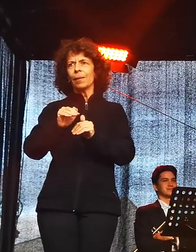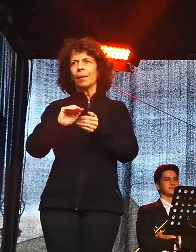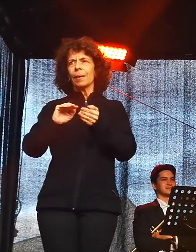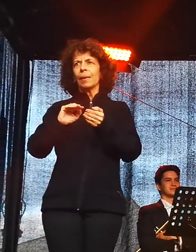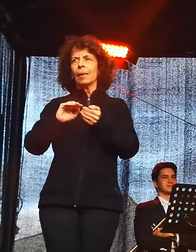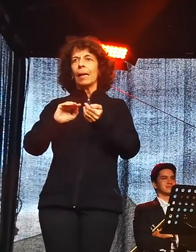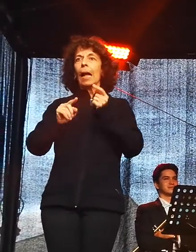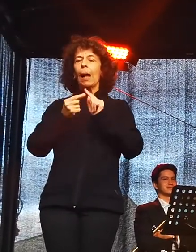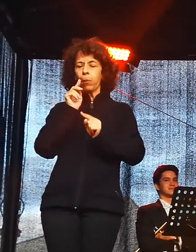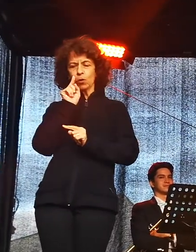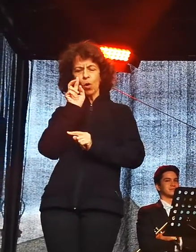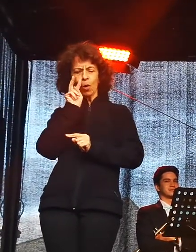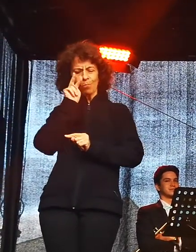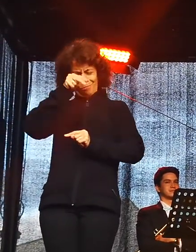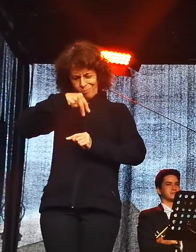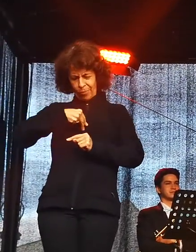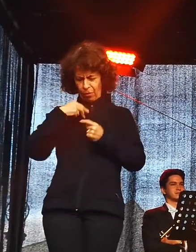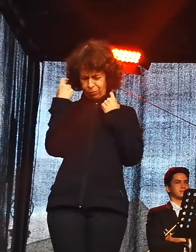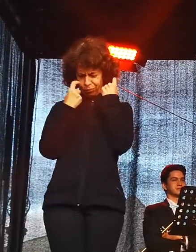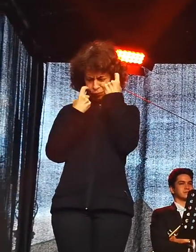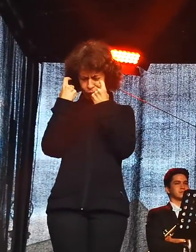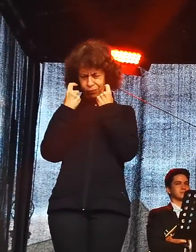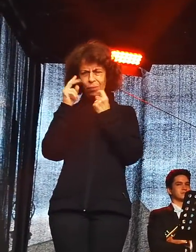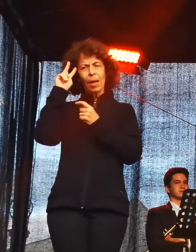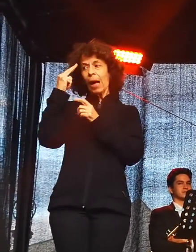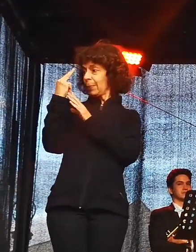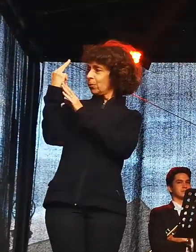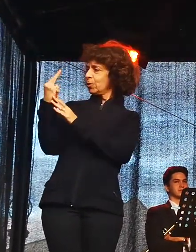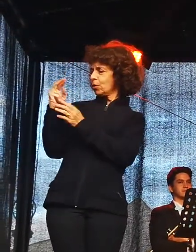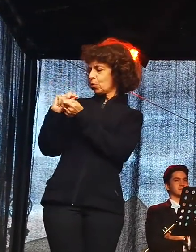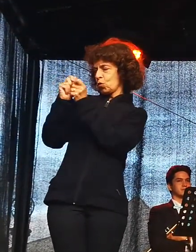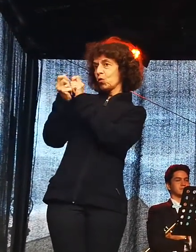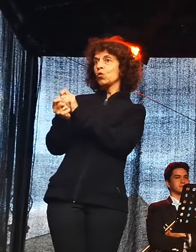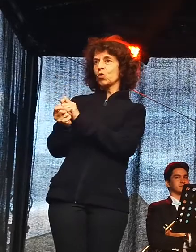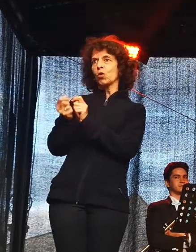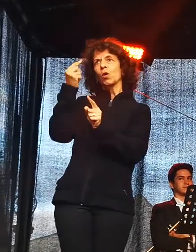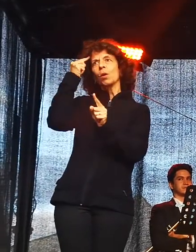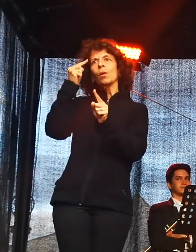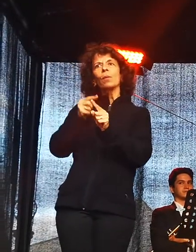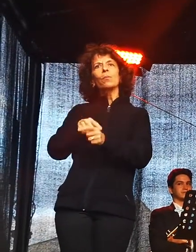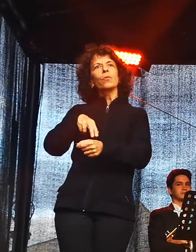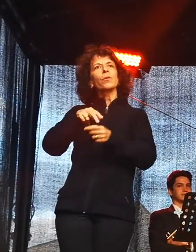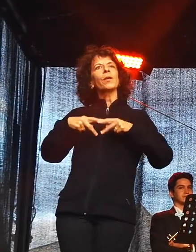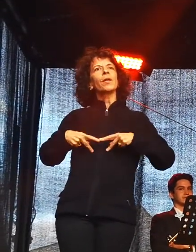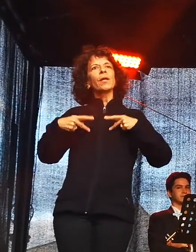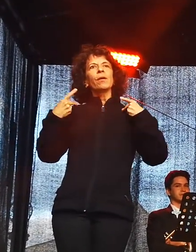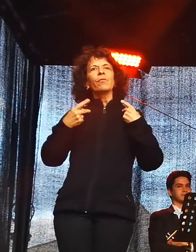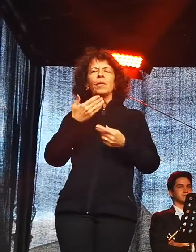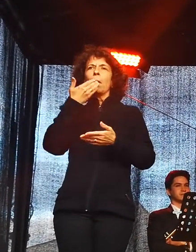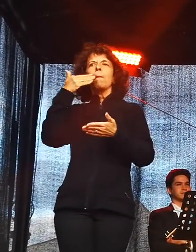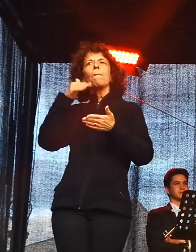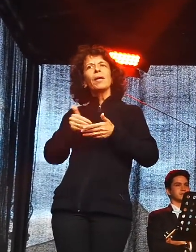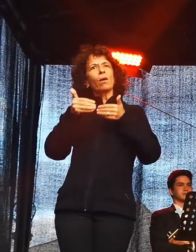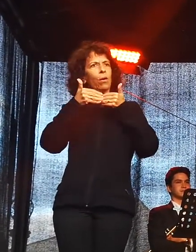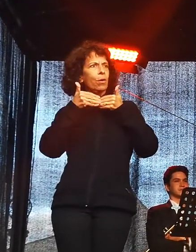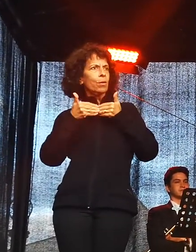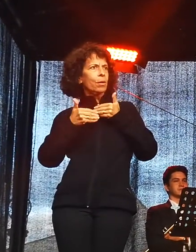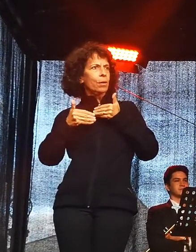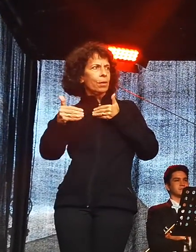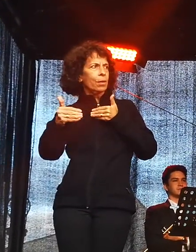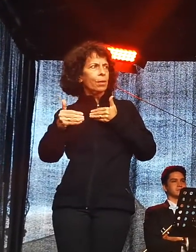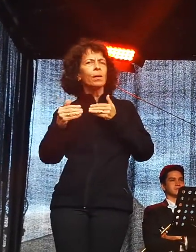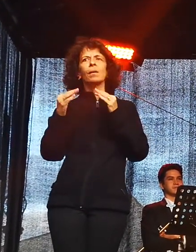nous interroger, de remettre en question nos habitudes pour tendre vers un rythme de vie plus agréable, que